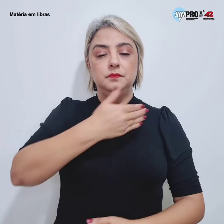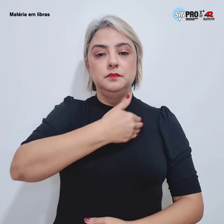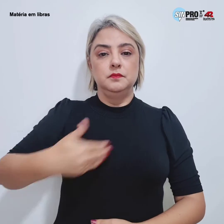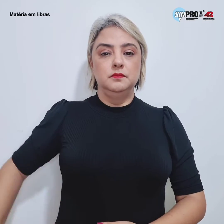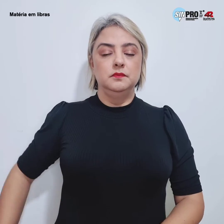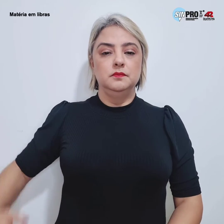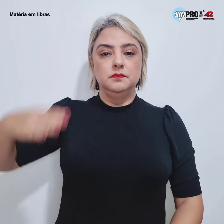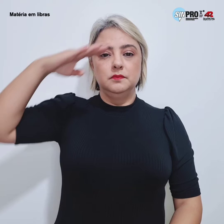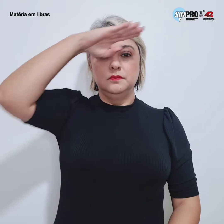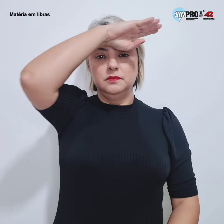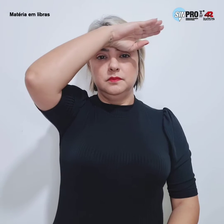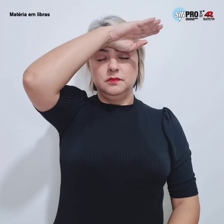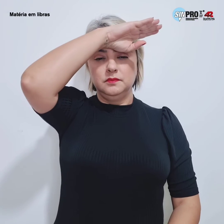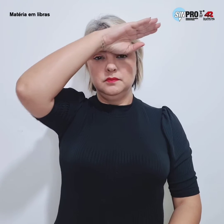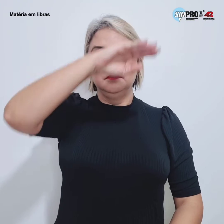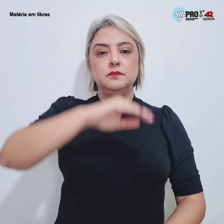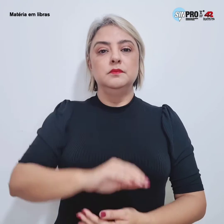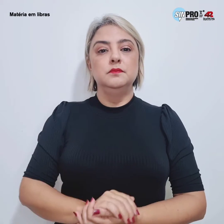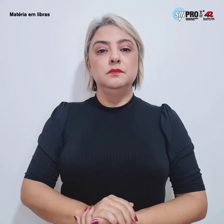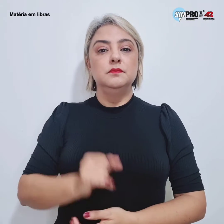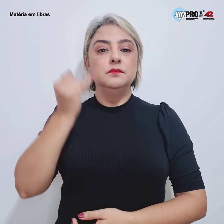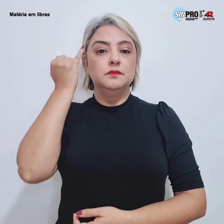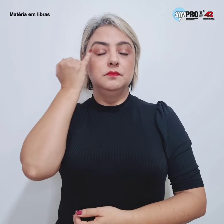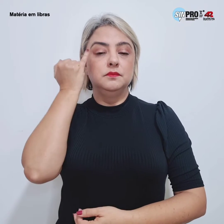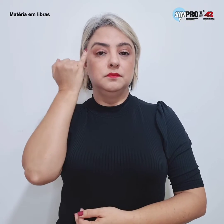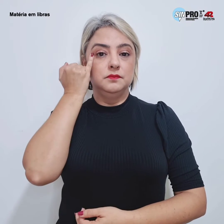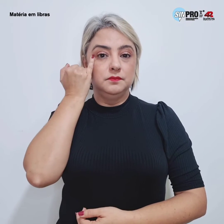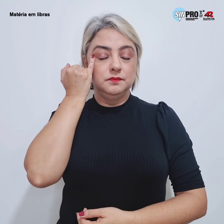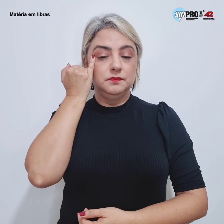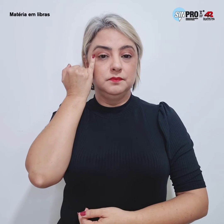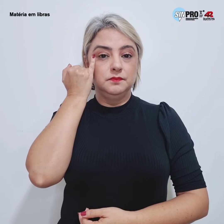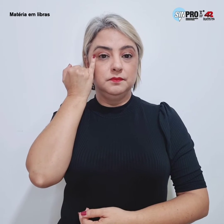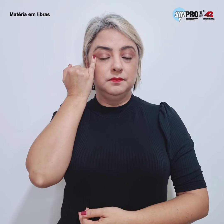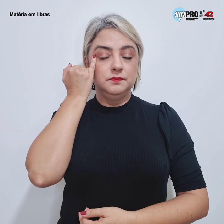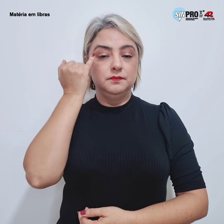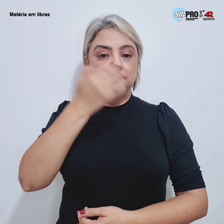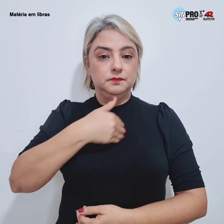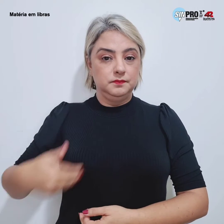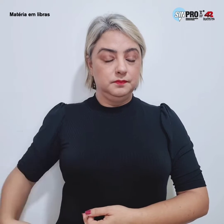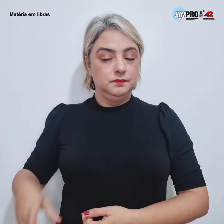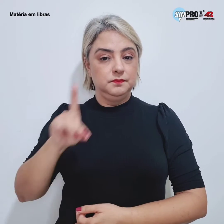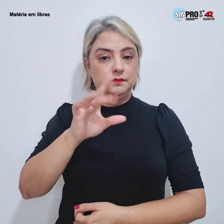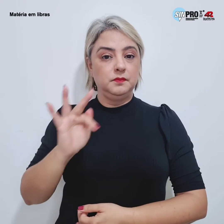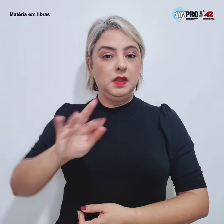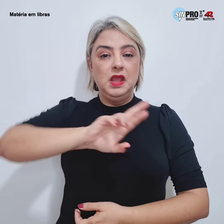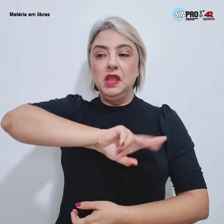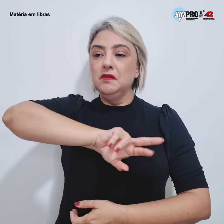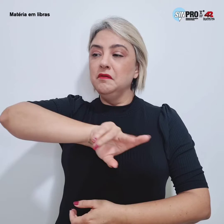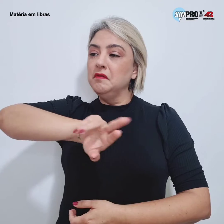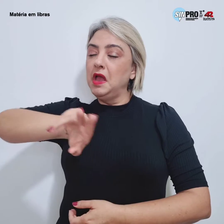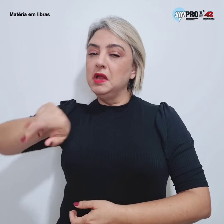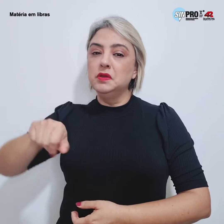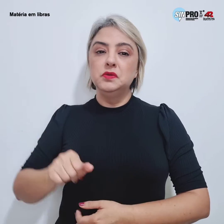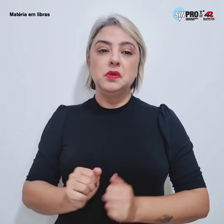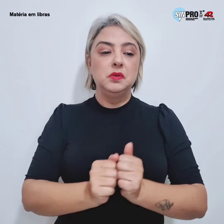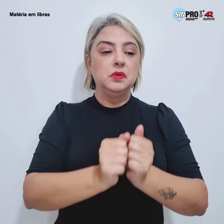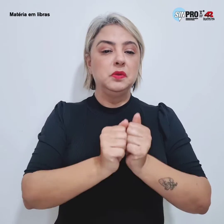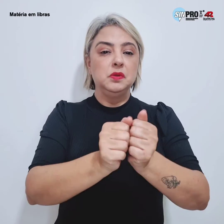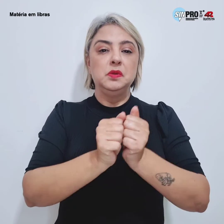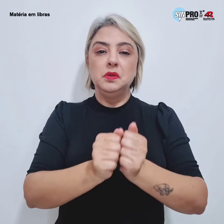ações dos governos Jair Bolsonaro, sem partido, Ibanez Rocha, MDB, e vários outros